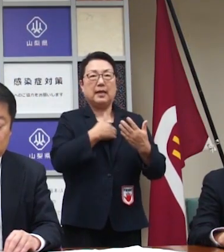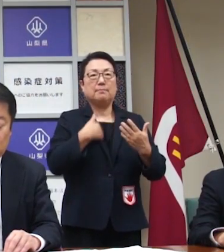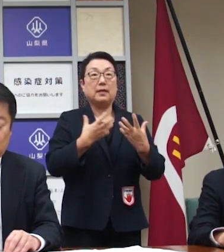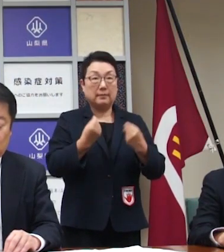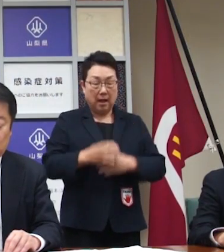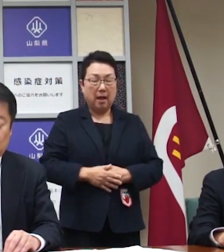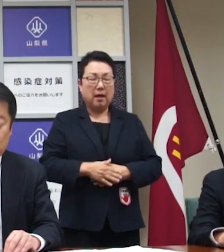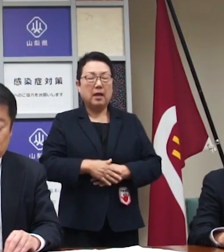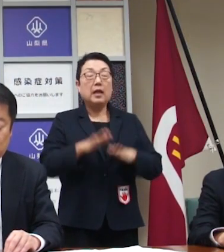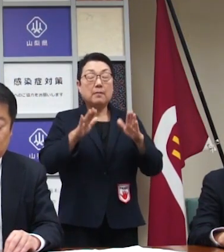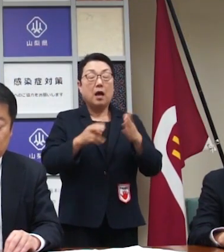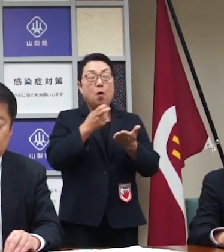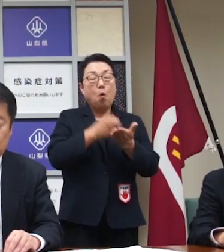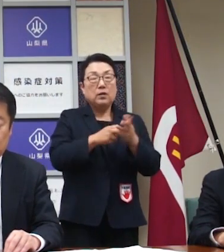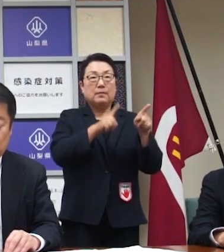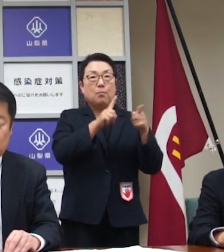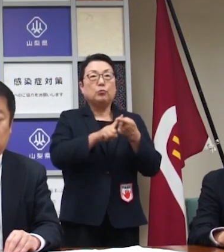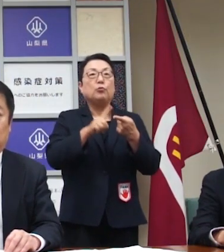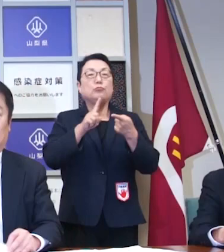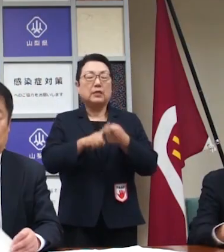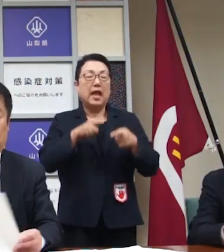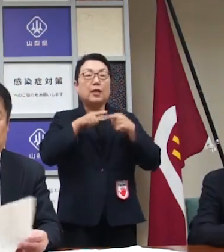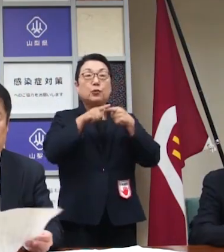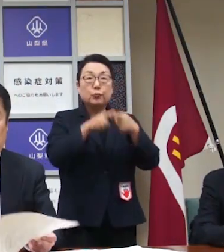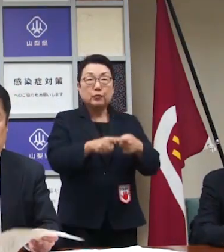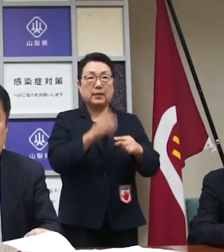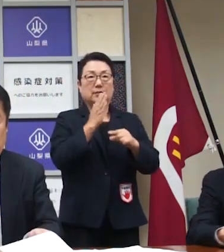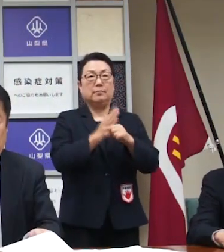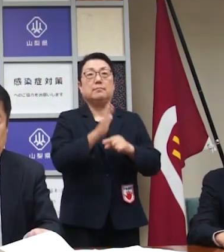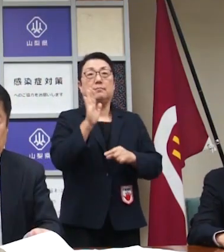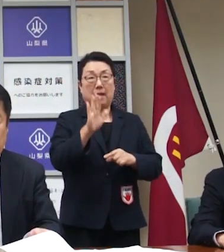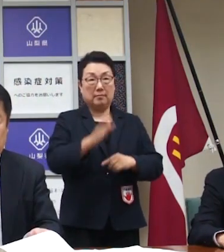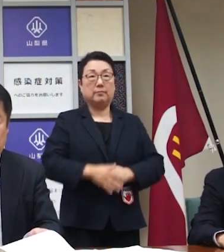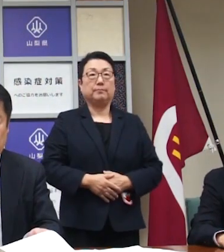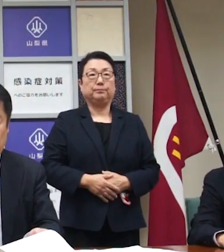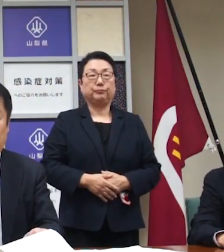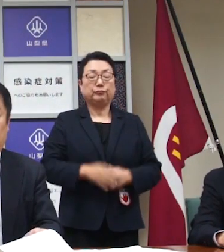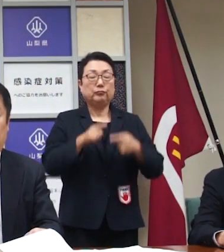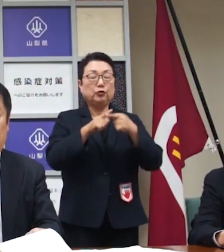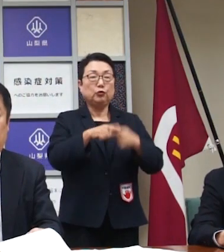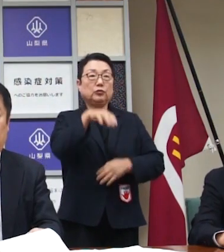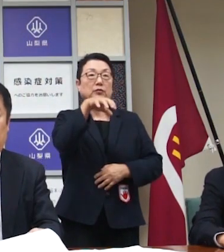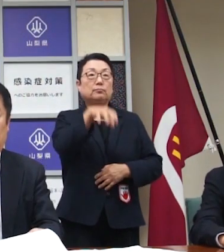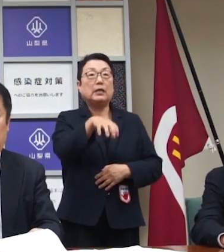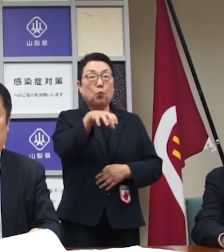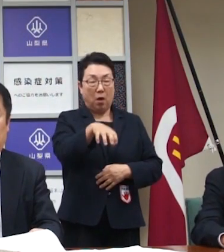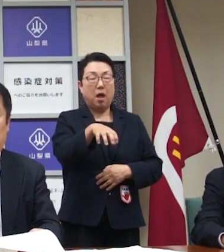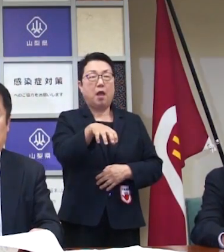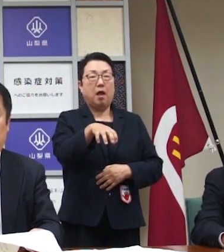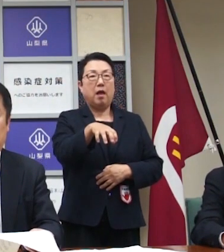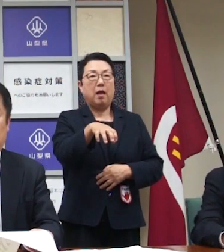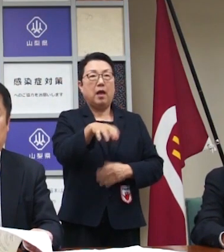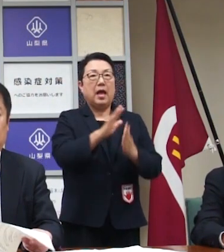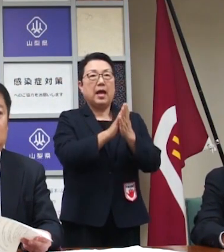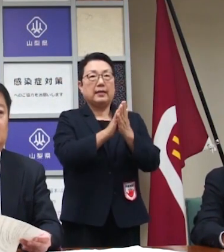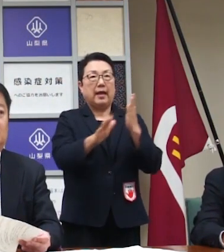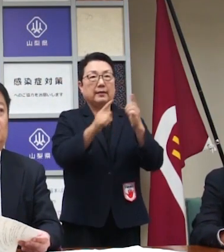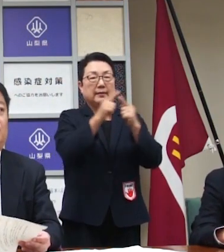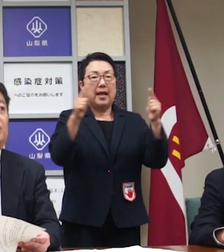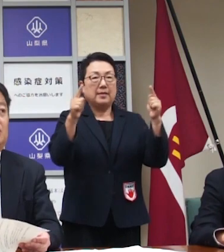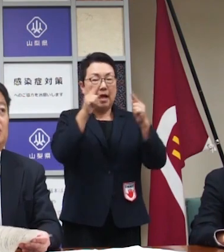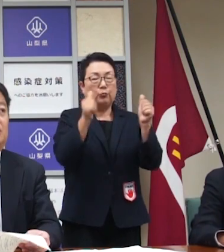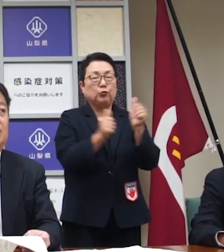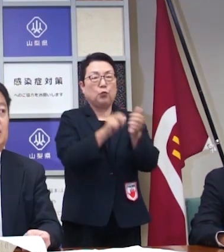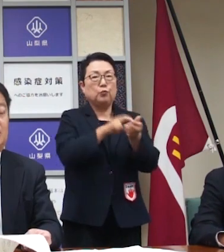は感染症法に基づき入院措置を取っているところであります。入院先は山梨大学医学部